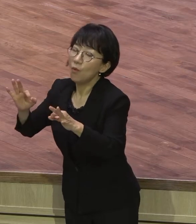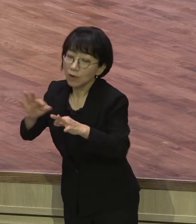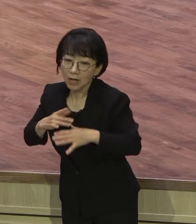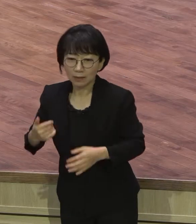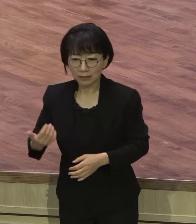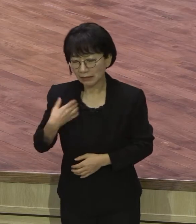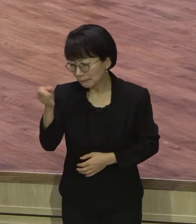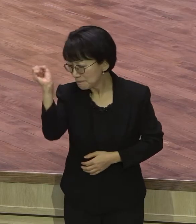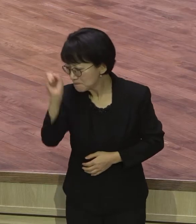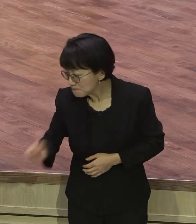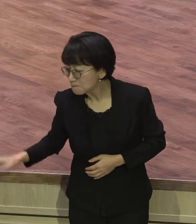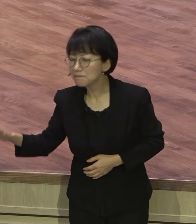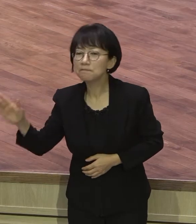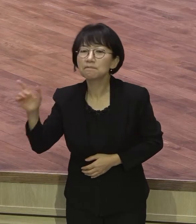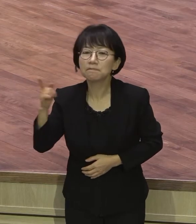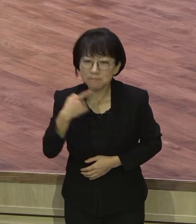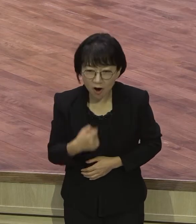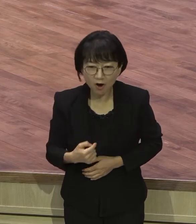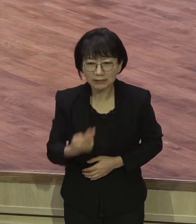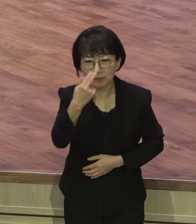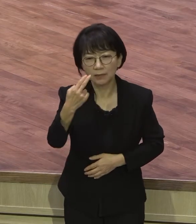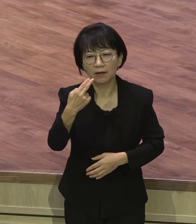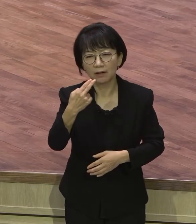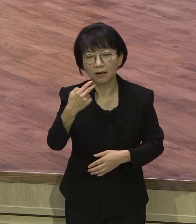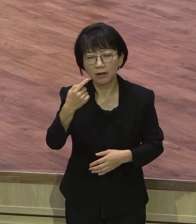찾았구나. 노예 장사가 목사가 됐어.